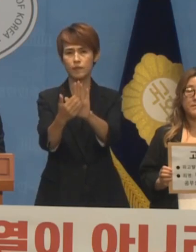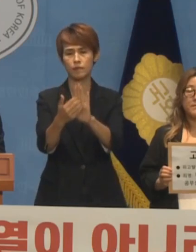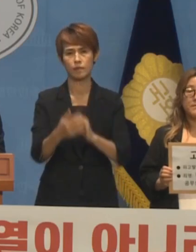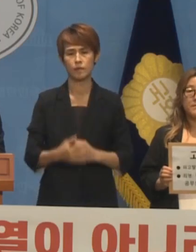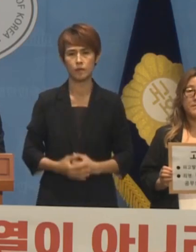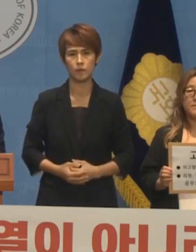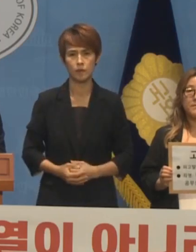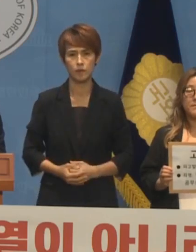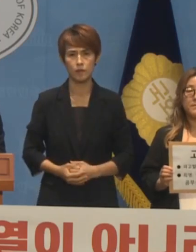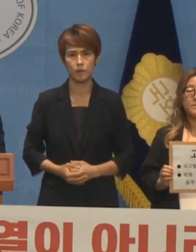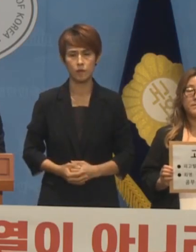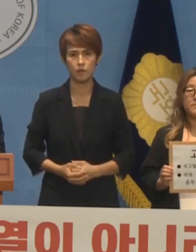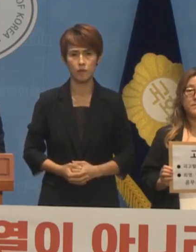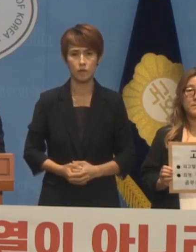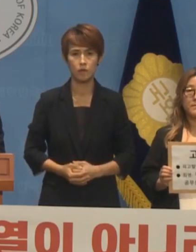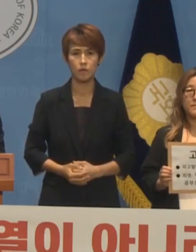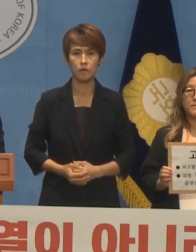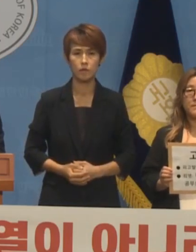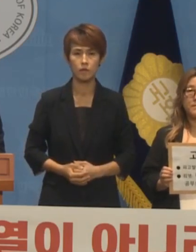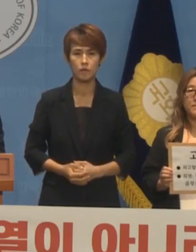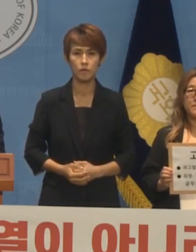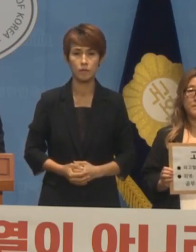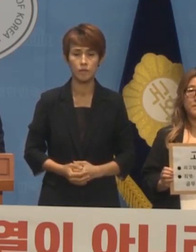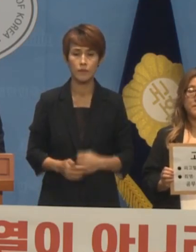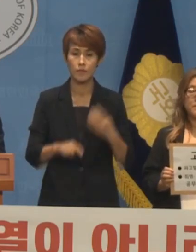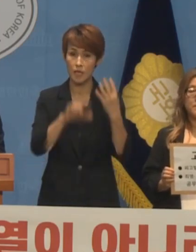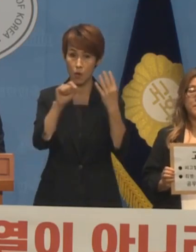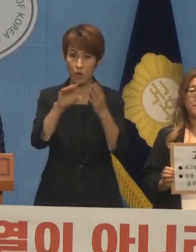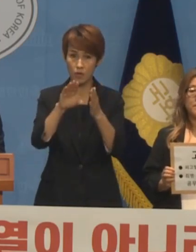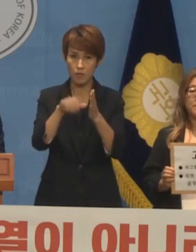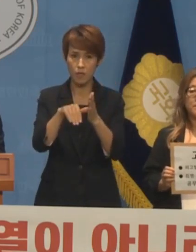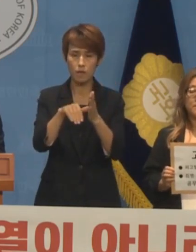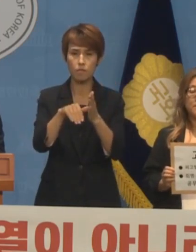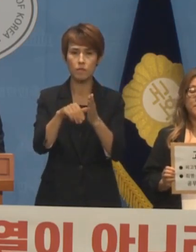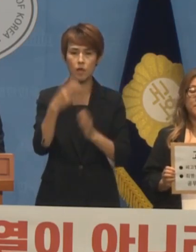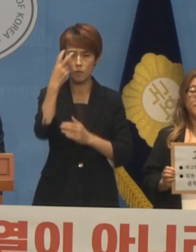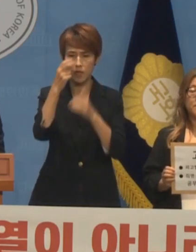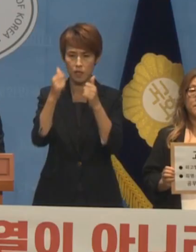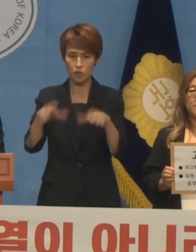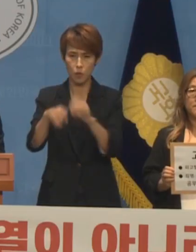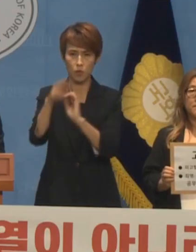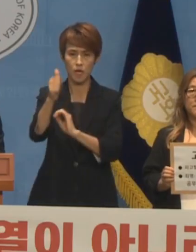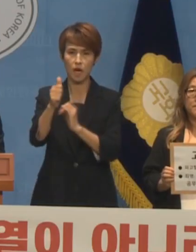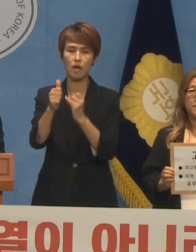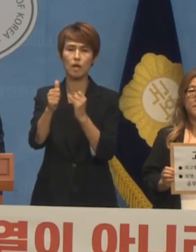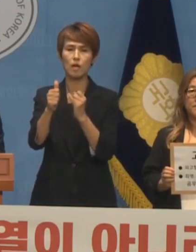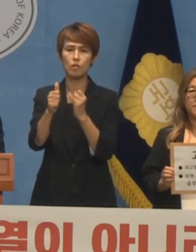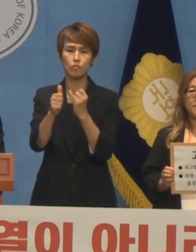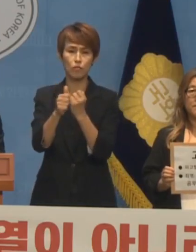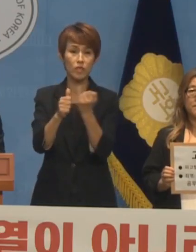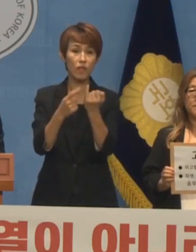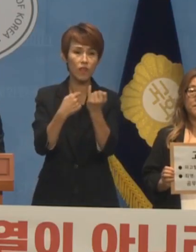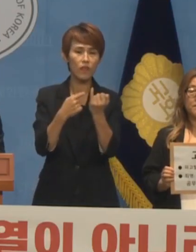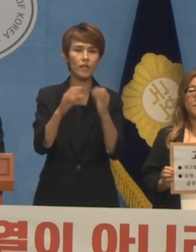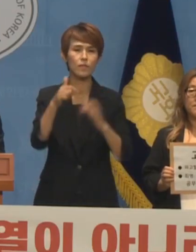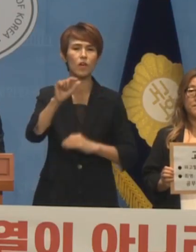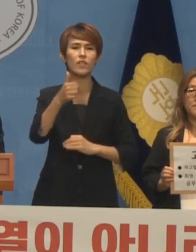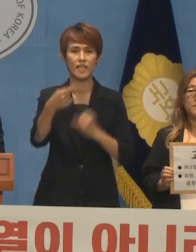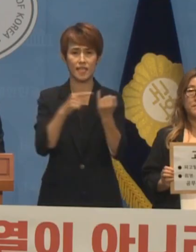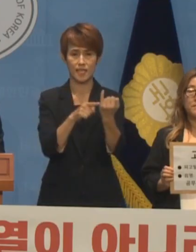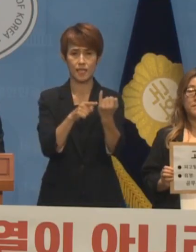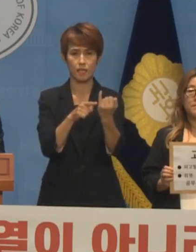행사했습니다. 한편 2020년 4월경 당시 검찰총장 배우자였던 현재 영부인